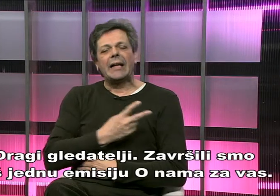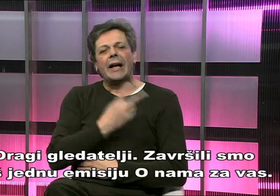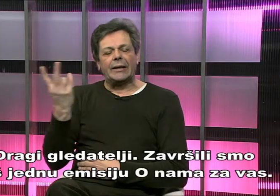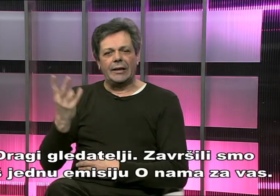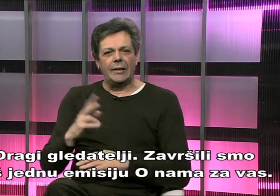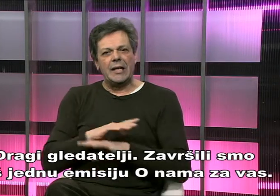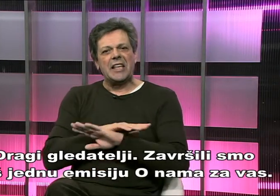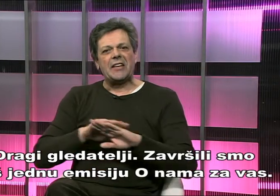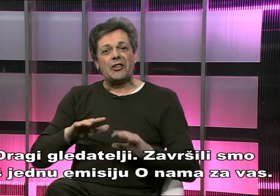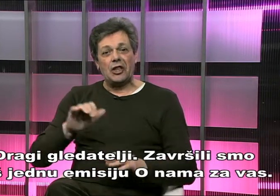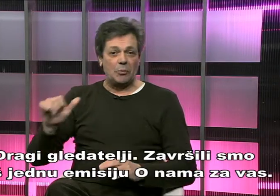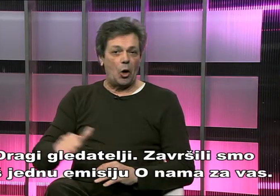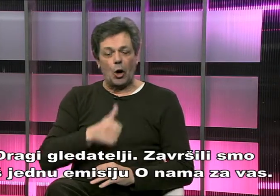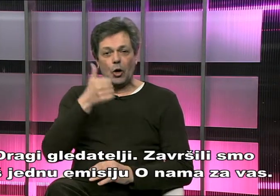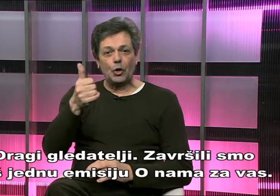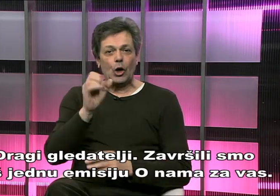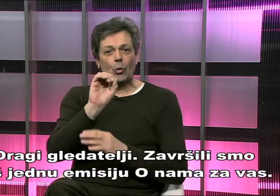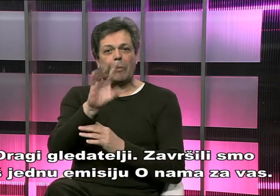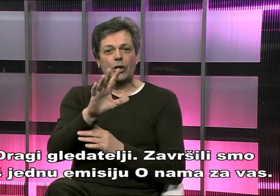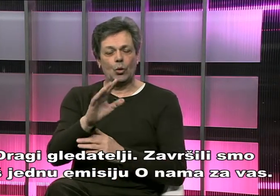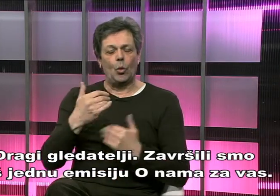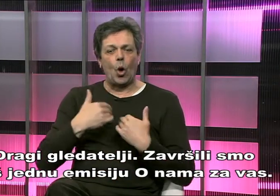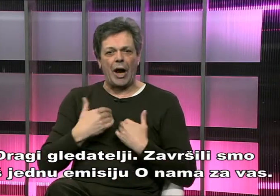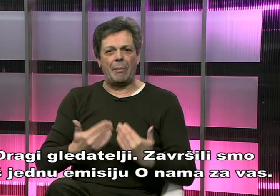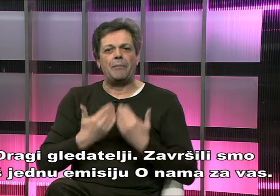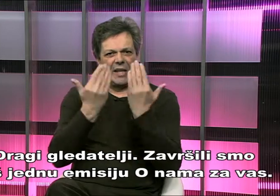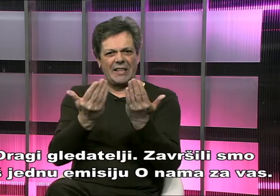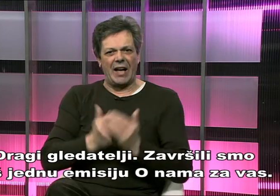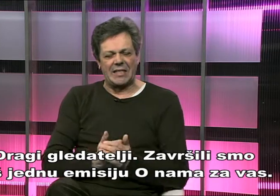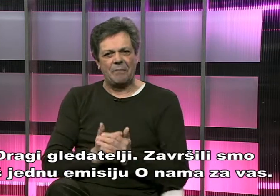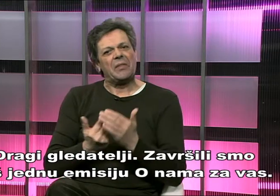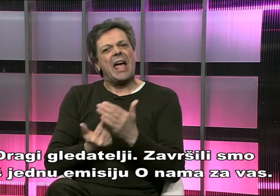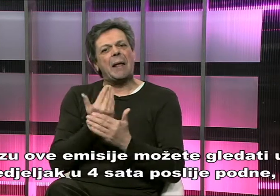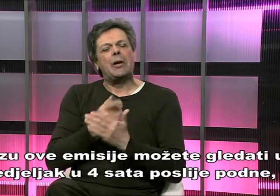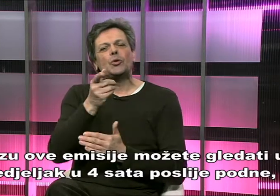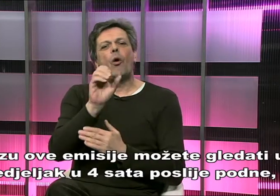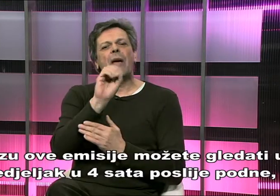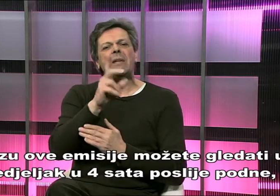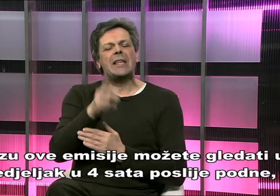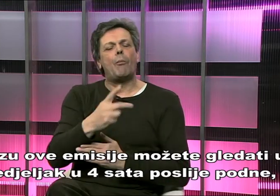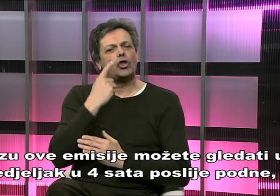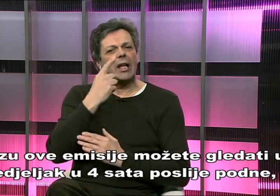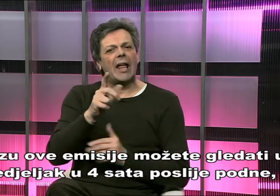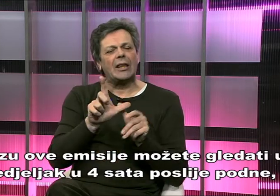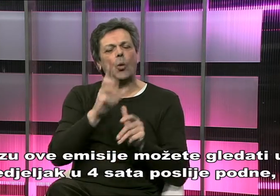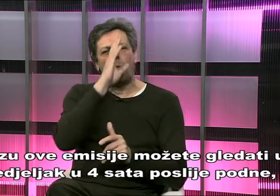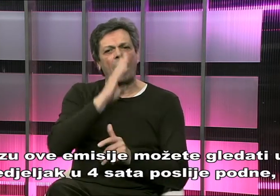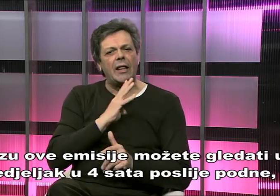Dragi gledatelji, završili smo još jednu emisiju o nama za vas. Reprizu ove emisije možete gledati u